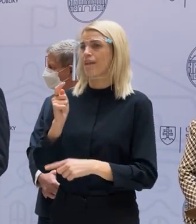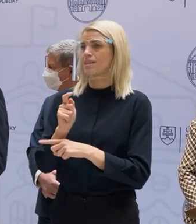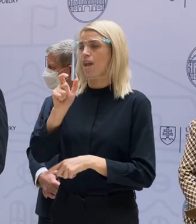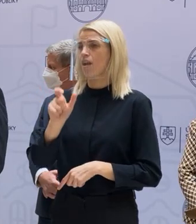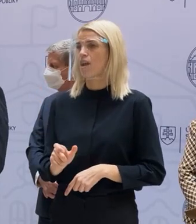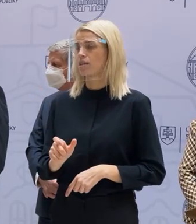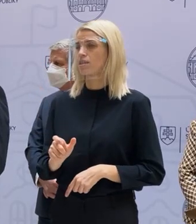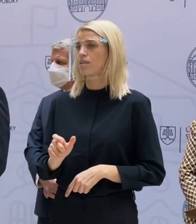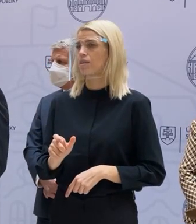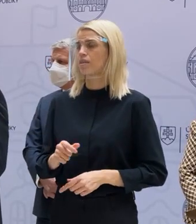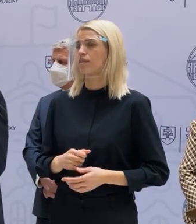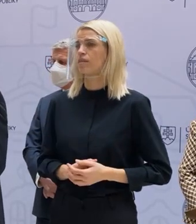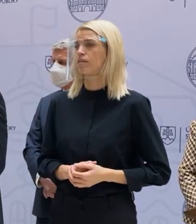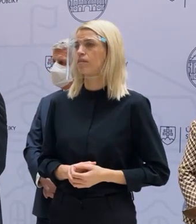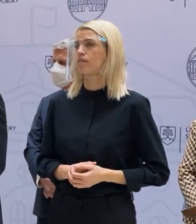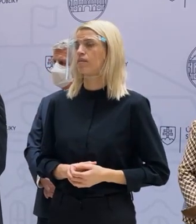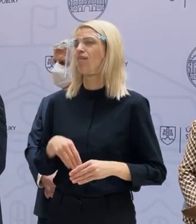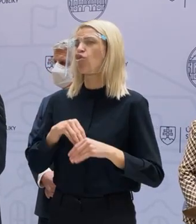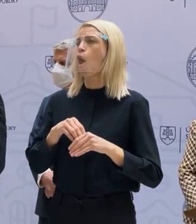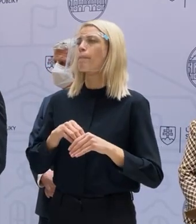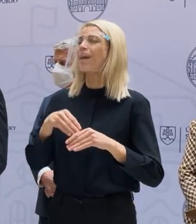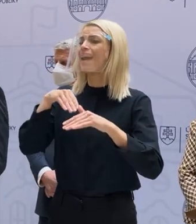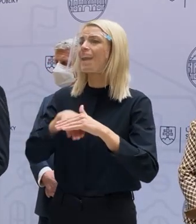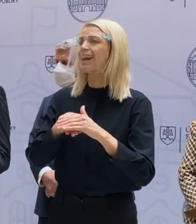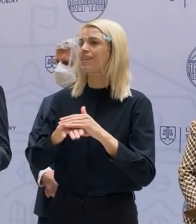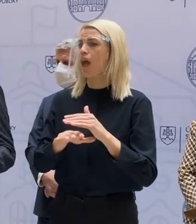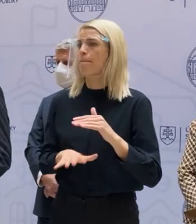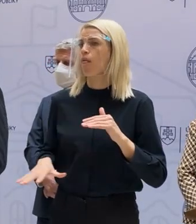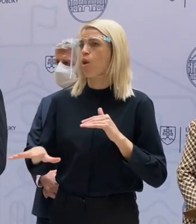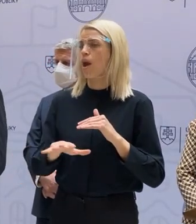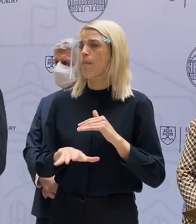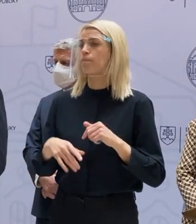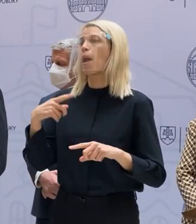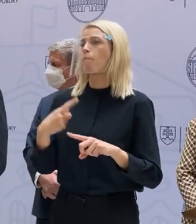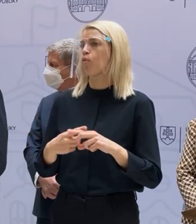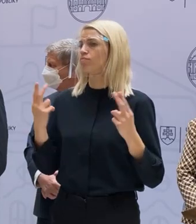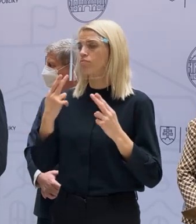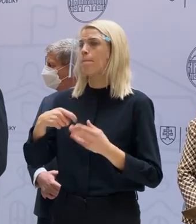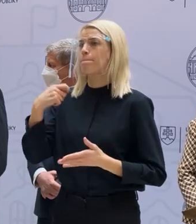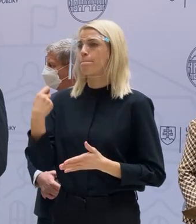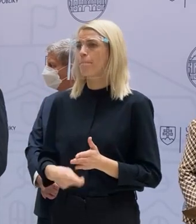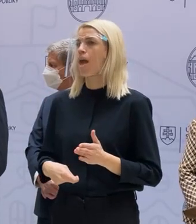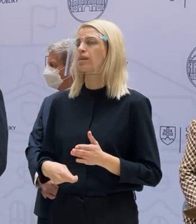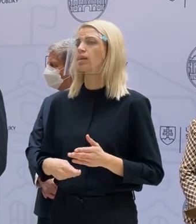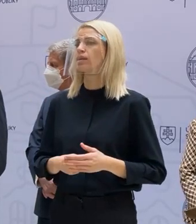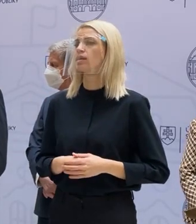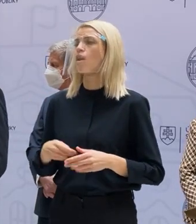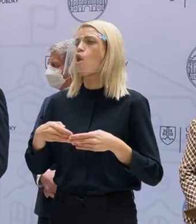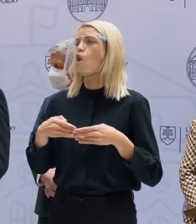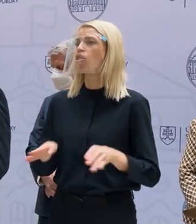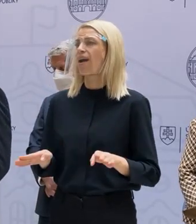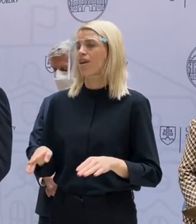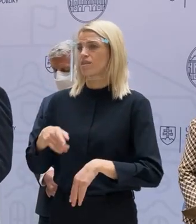zákazníka z tej krytej plochy. A taktiež samozrejme platí, čo na úvod som hovoril o tých